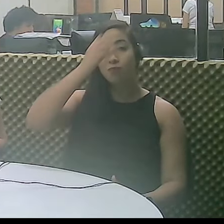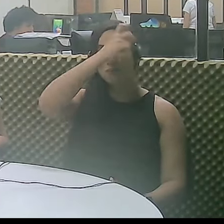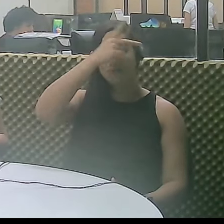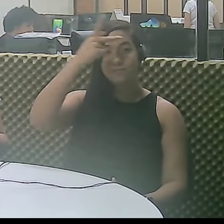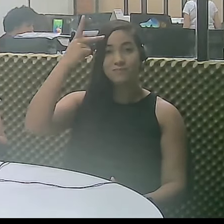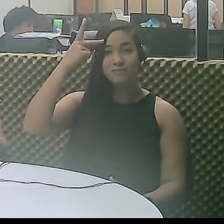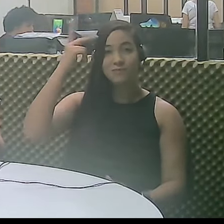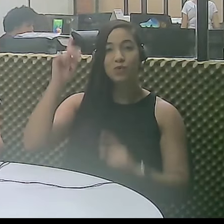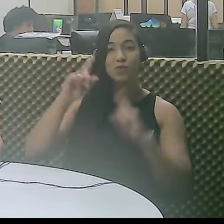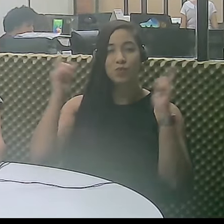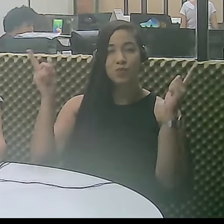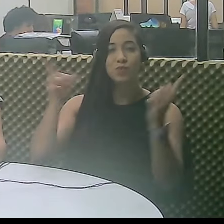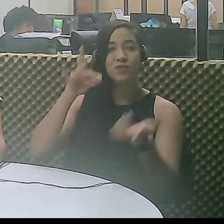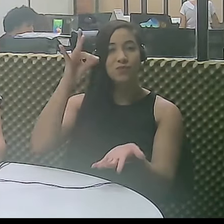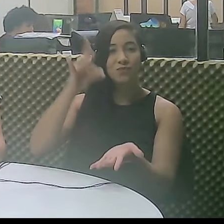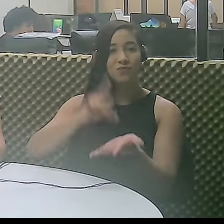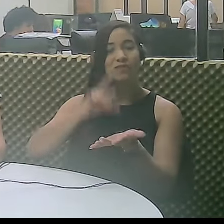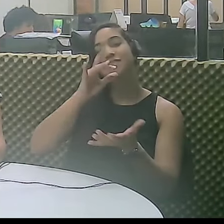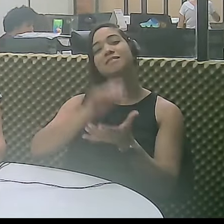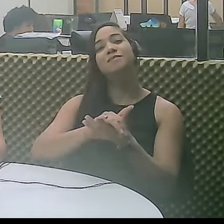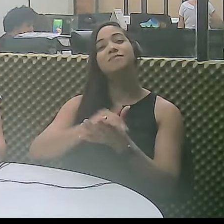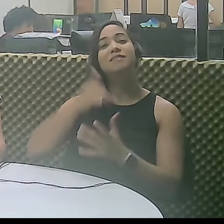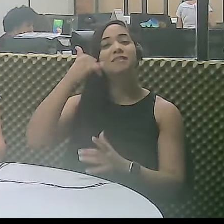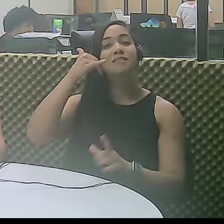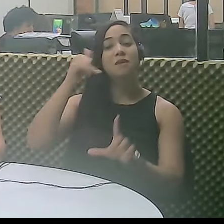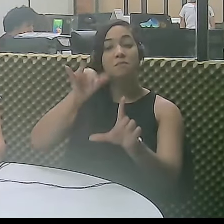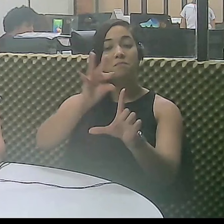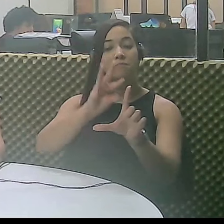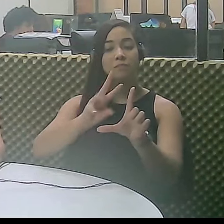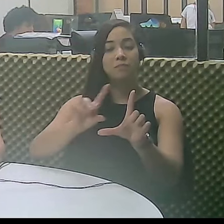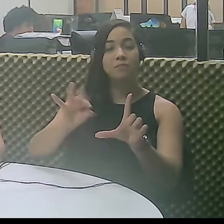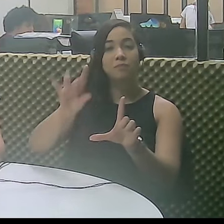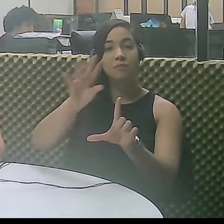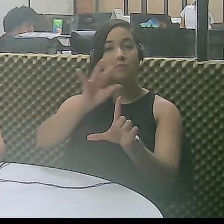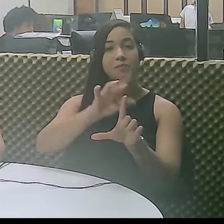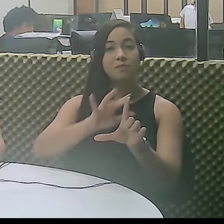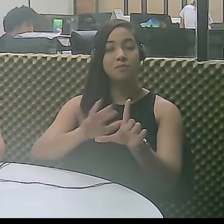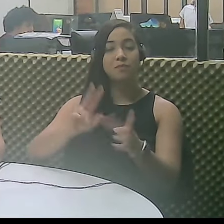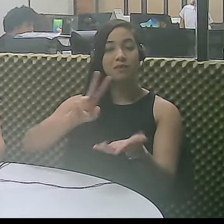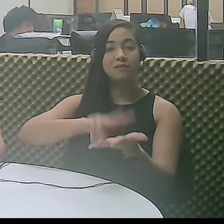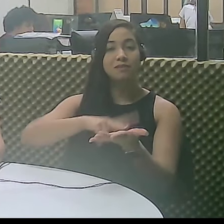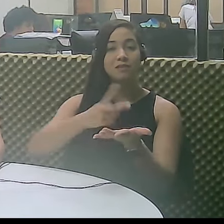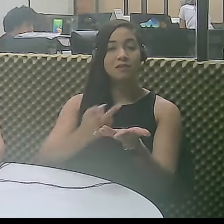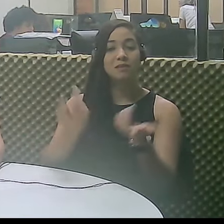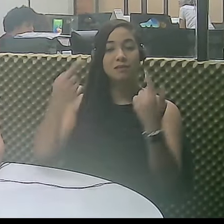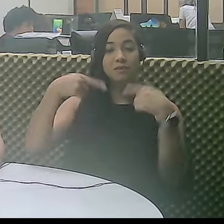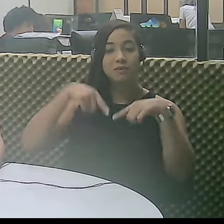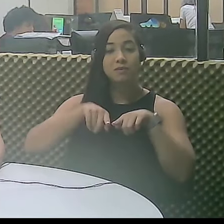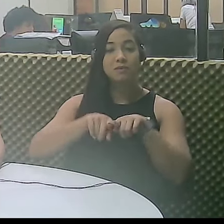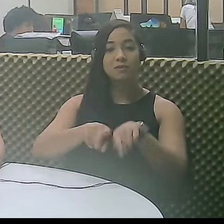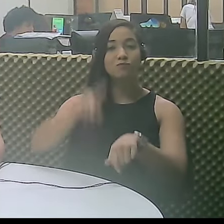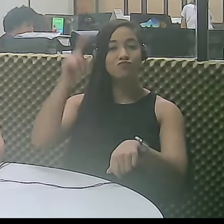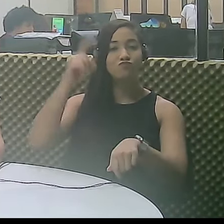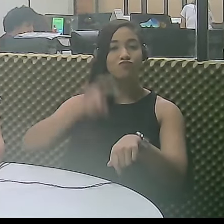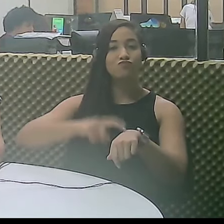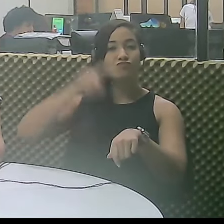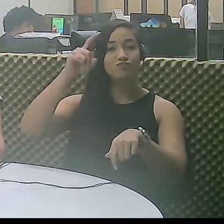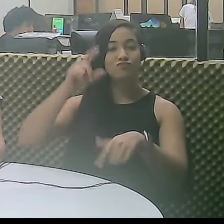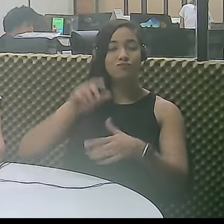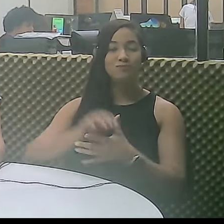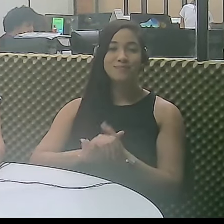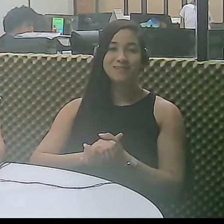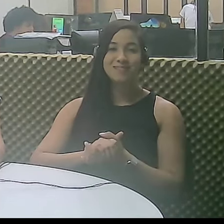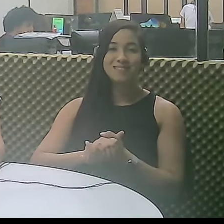Prefeitura. Todos mesmo. Basta apontar a câmera para o QR Code, que a tradução será simultânea e em tempo